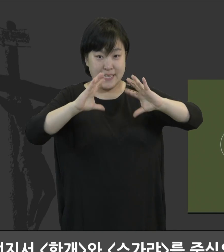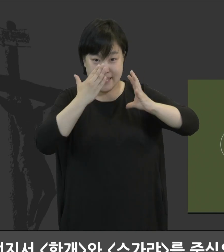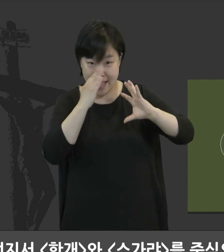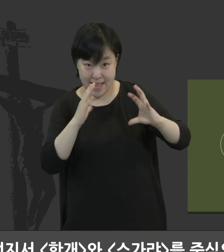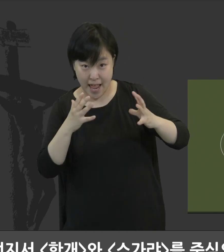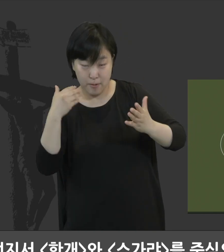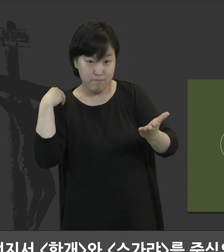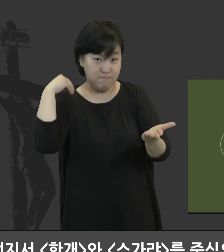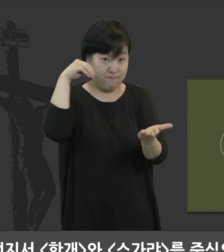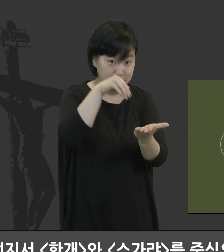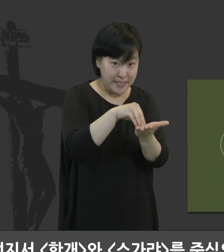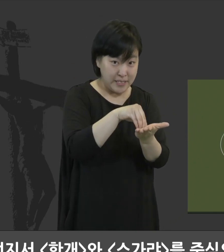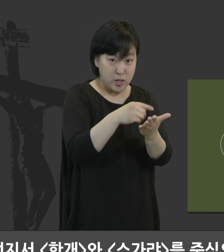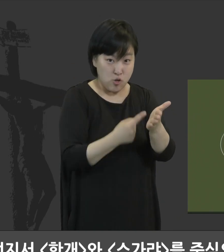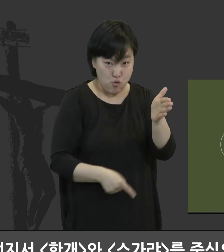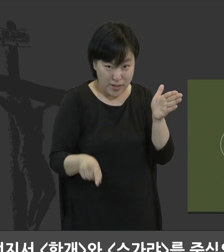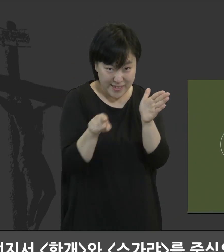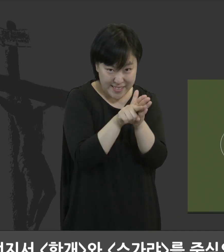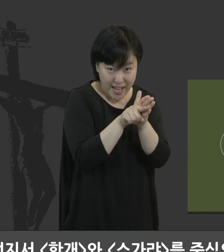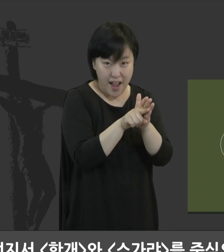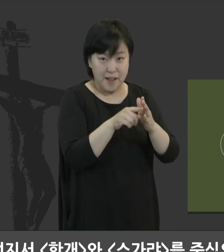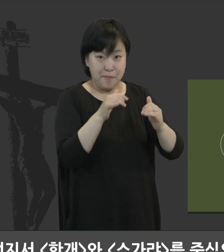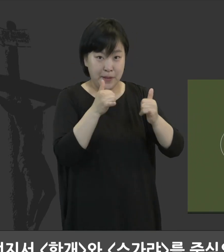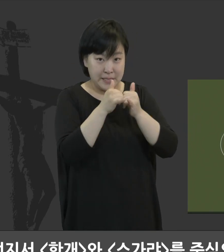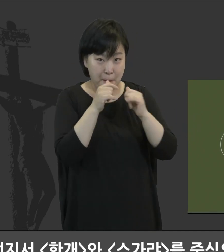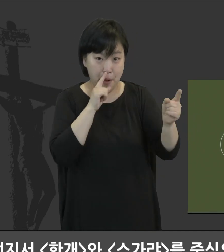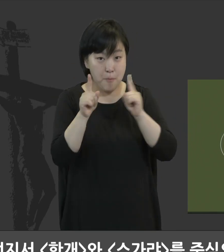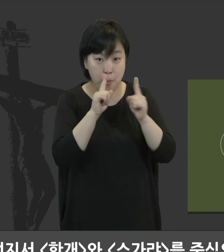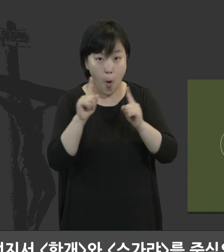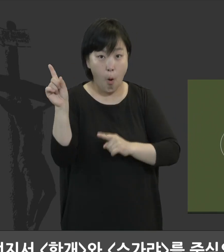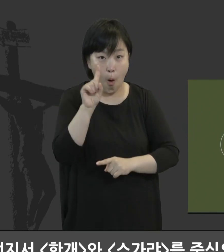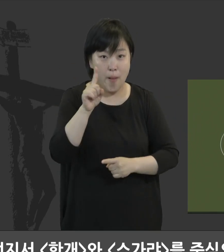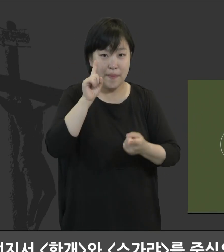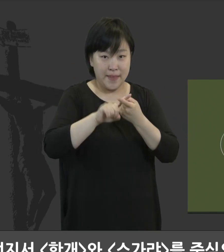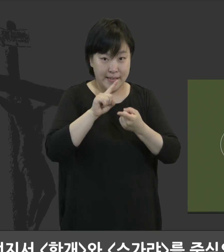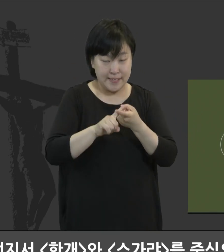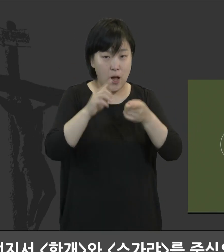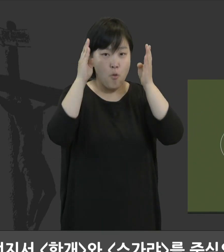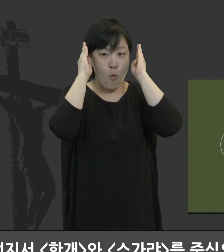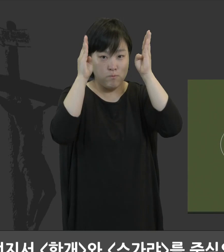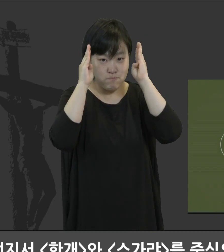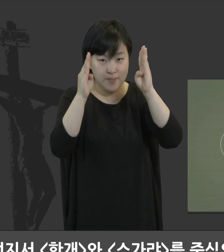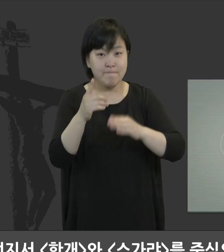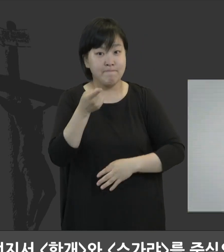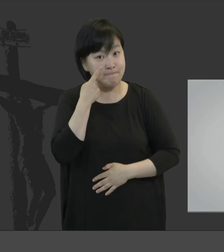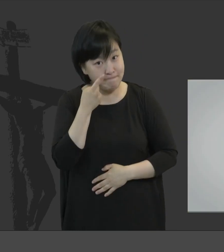백성들을 향해 하나님께서 어떤 말씀을 선포하셨는지 알아보겠습니다.